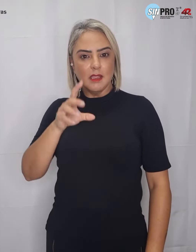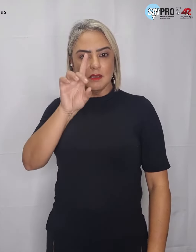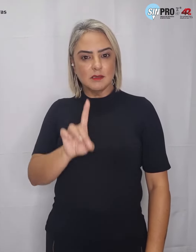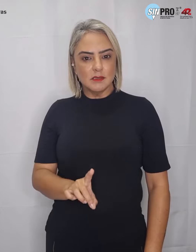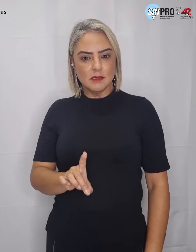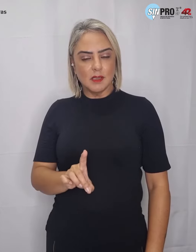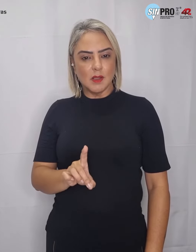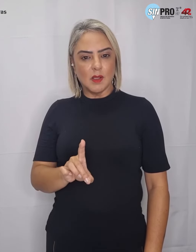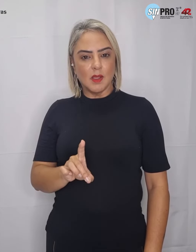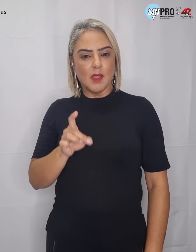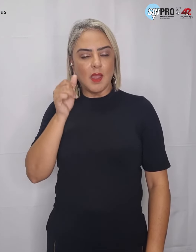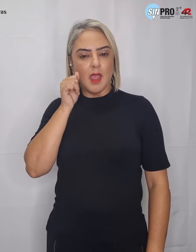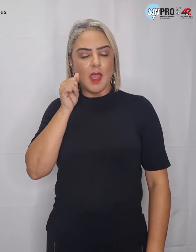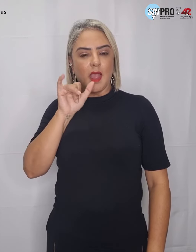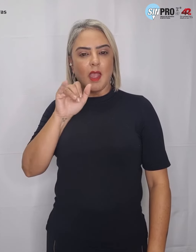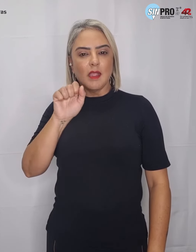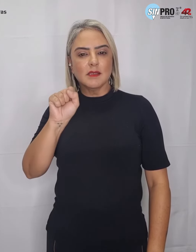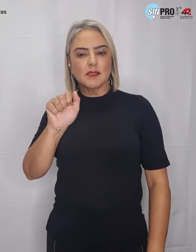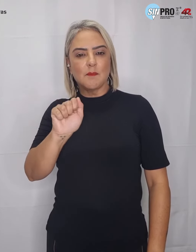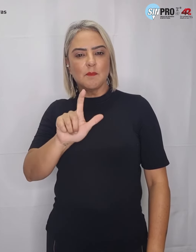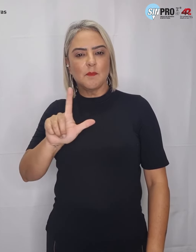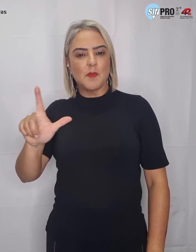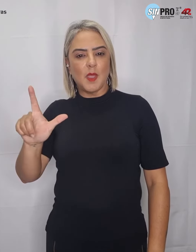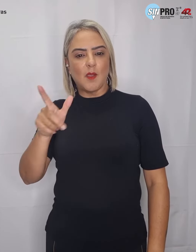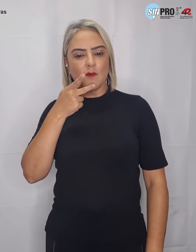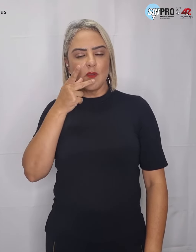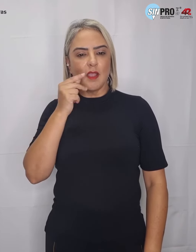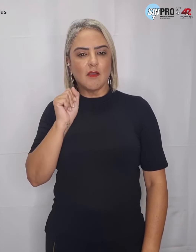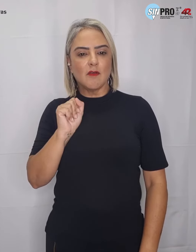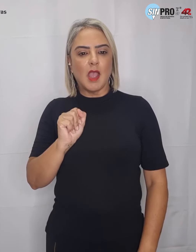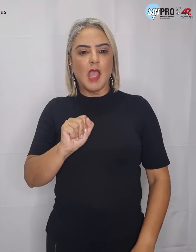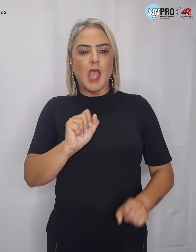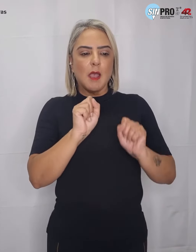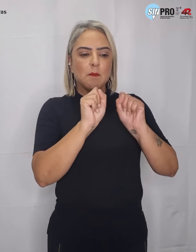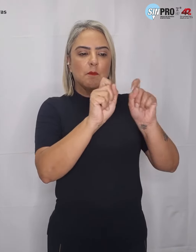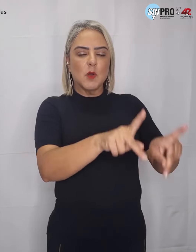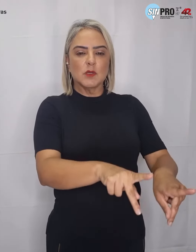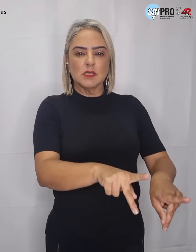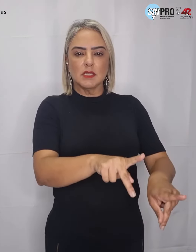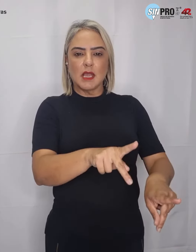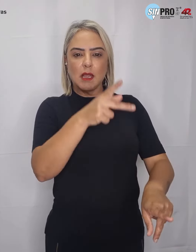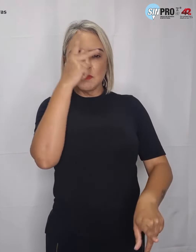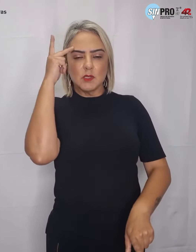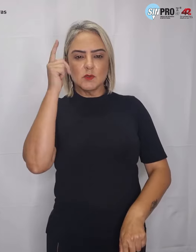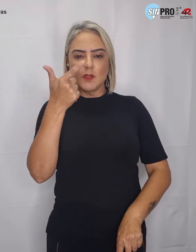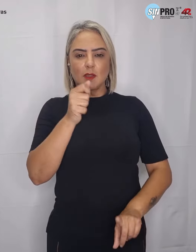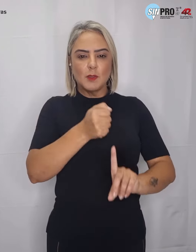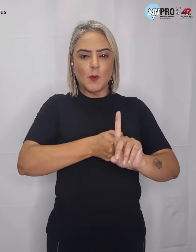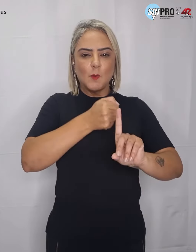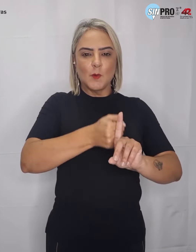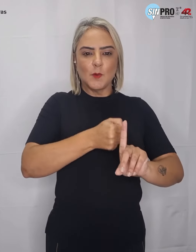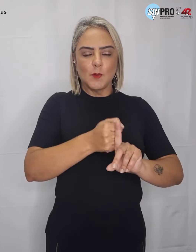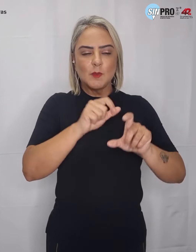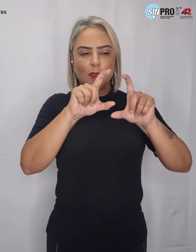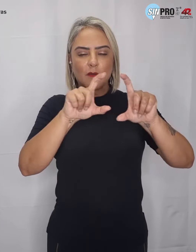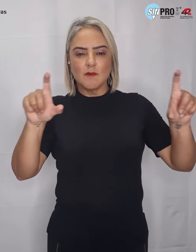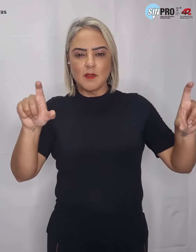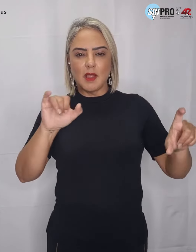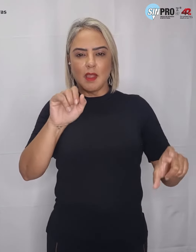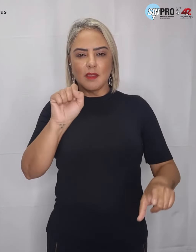Memoriam, Isabel Português, de que inativo é quem não luta. Com a frase, Isabel,